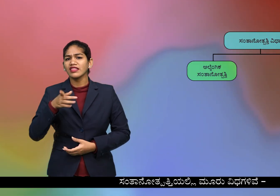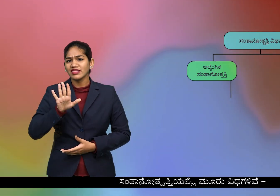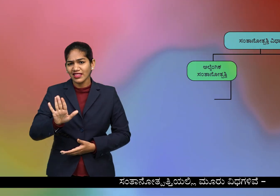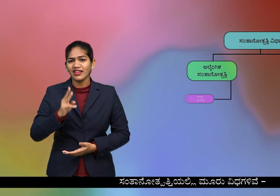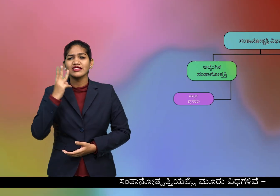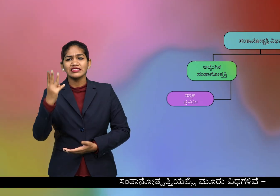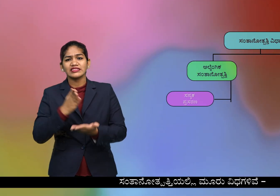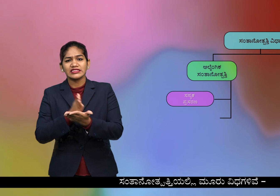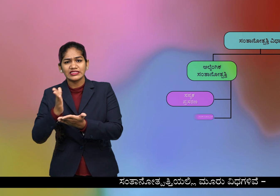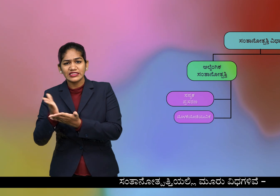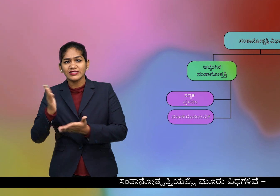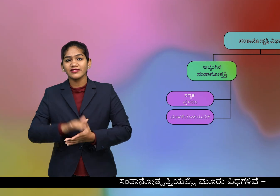ಸಂತಾನೋತ್ಪತ್ತಿಯಲ್ಲಿ 3 ವಿಧಗಳಿವೆ: